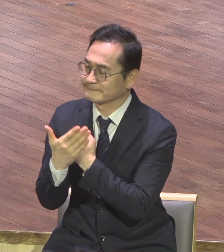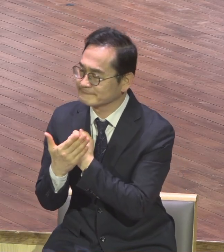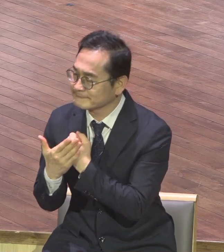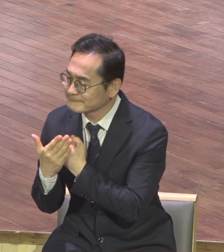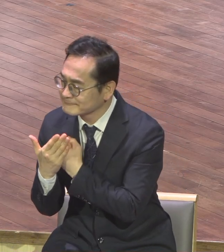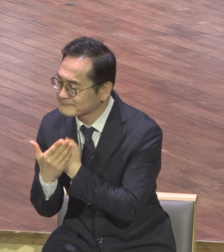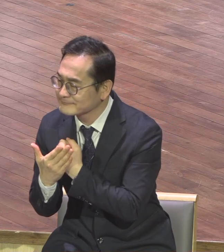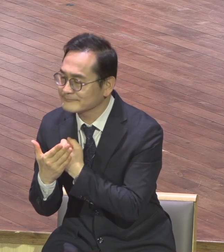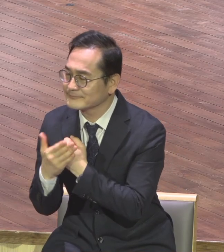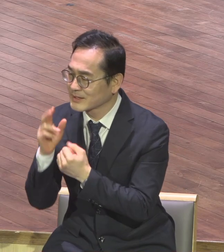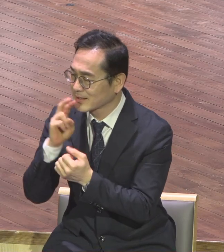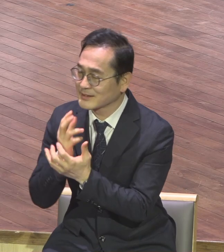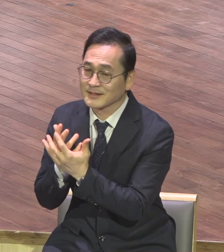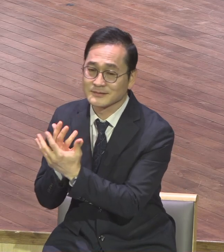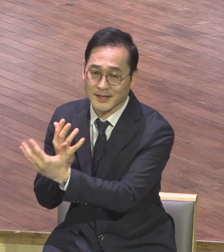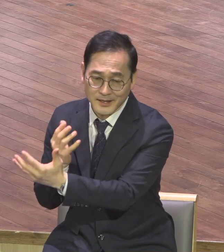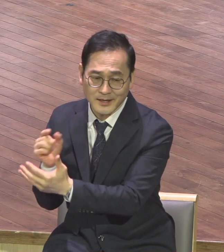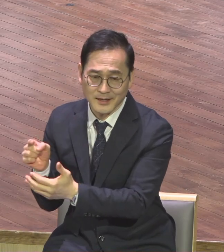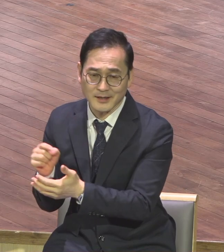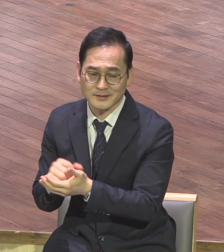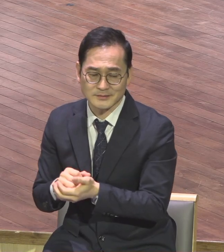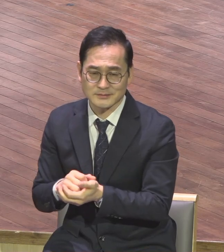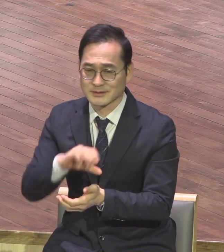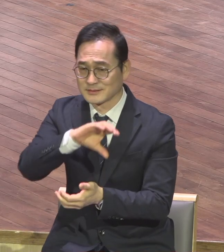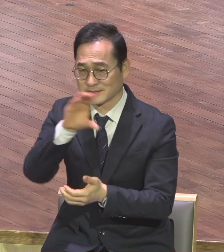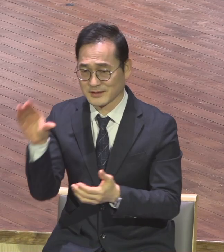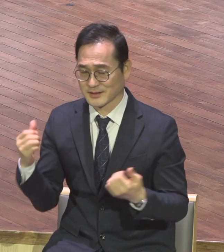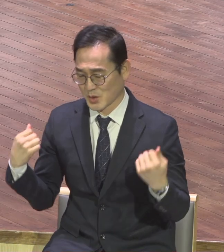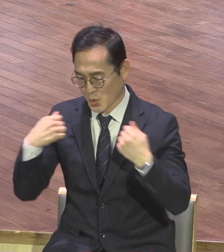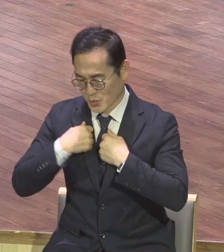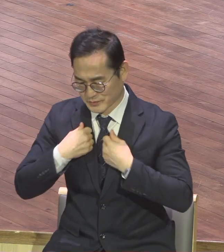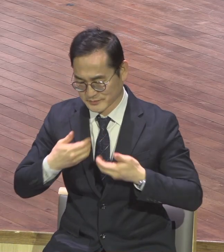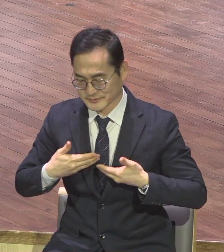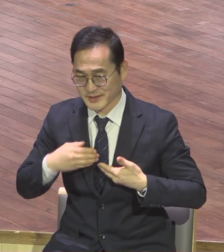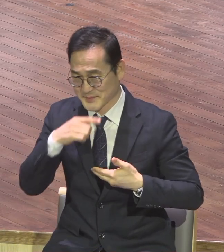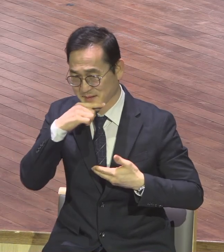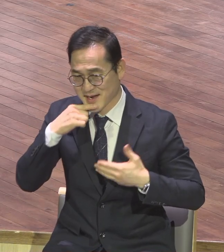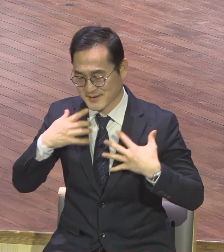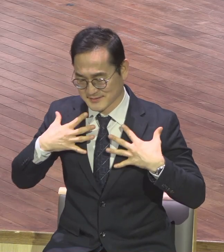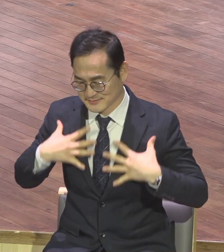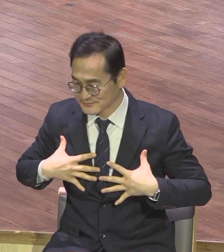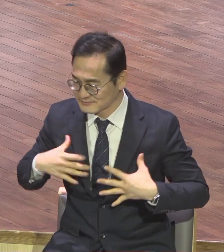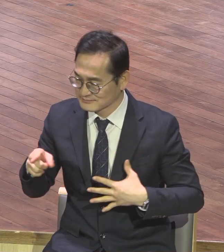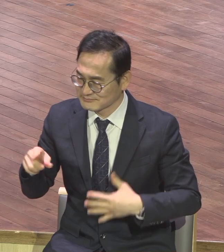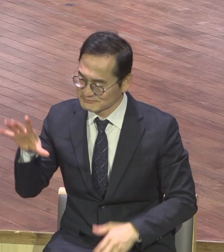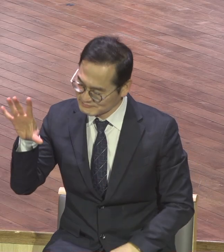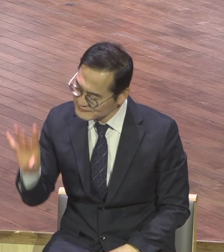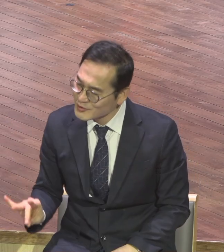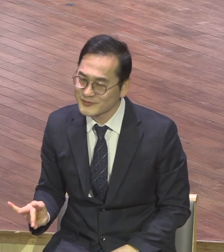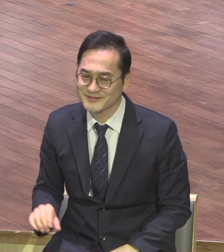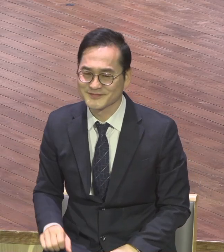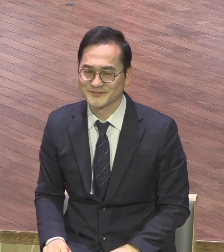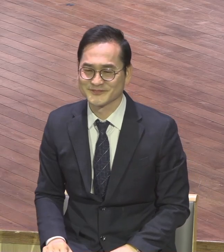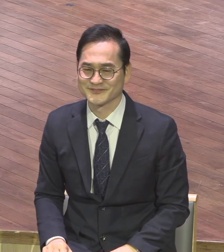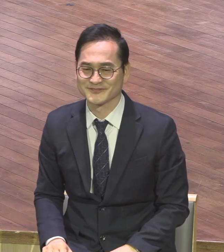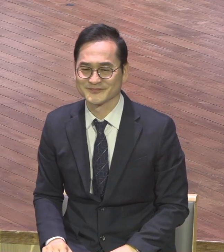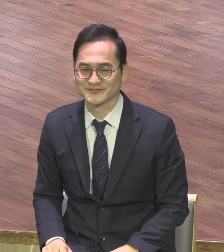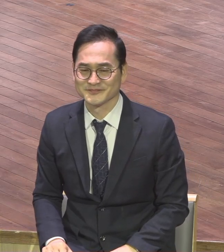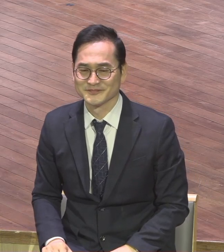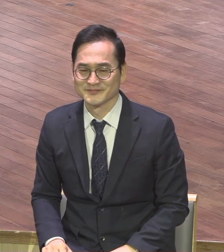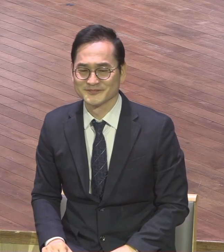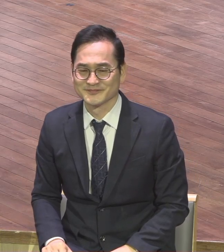우리 찬양대가 산타 옷을 입어 더 잘 어울립니다. 더 분위기를 고르신 것